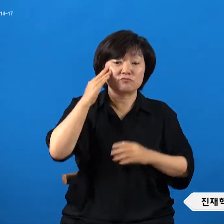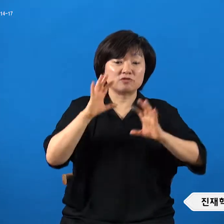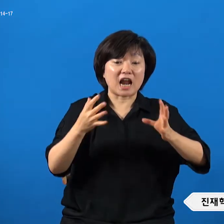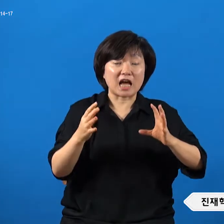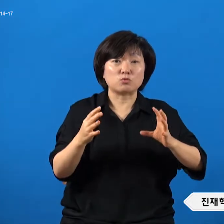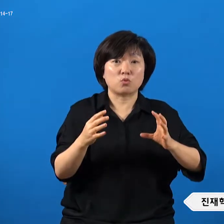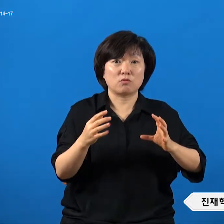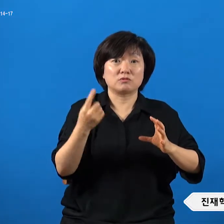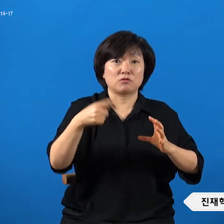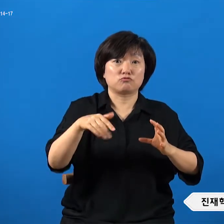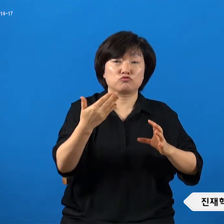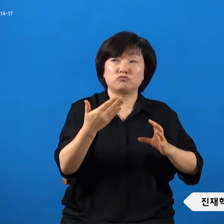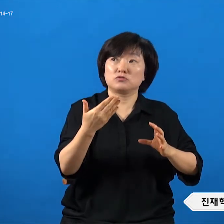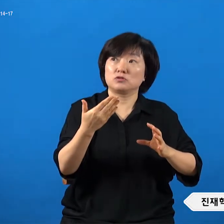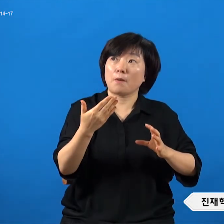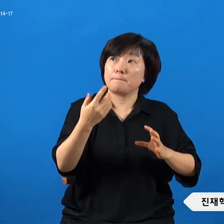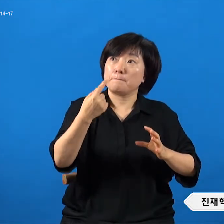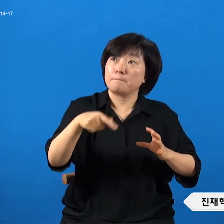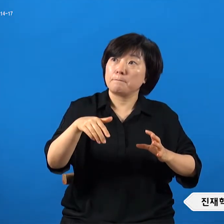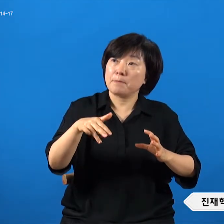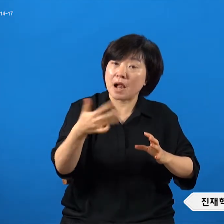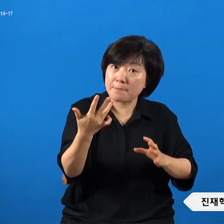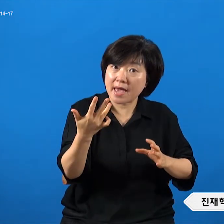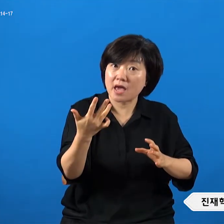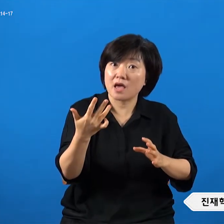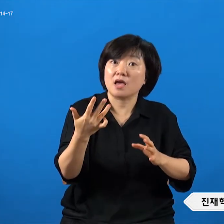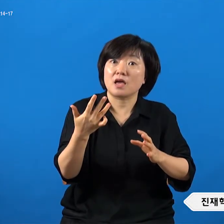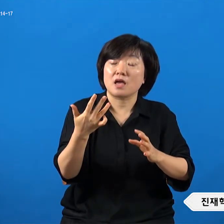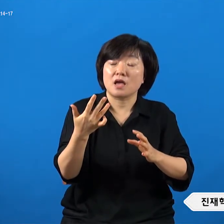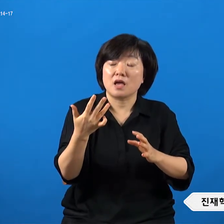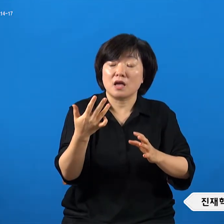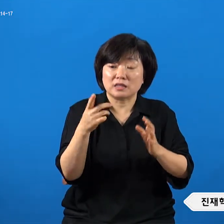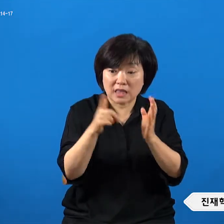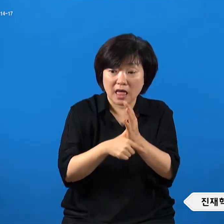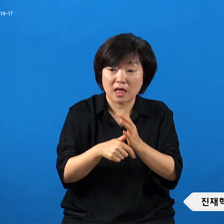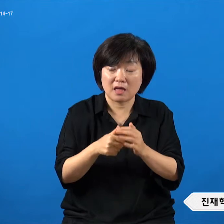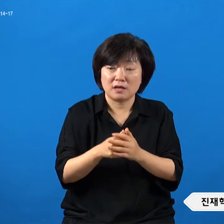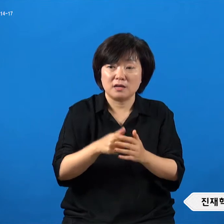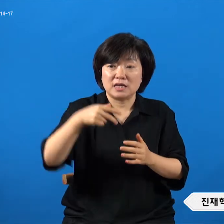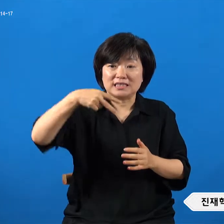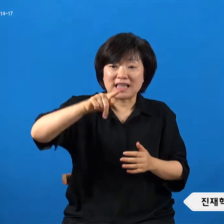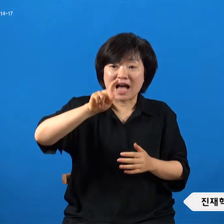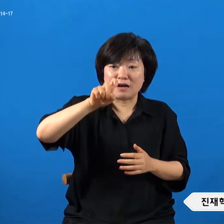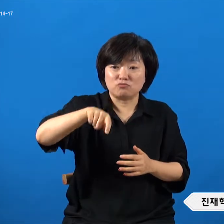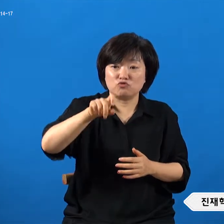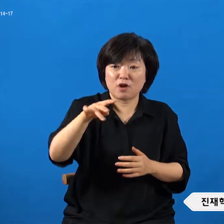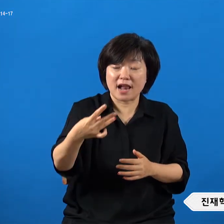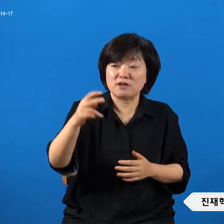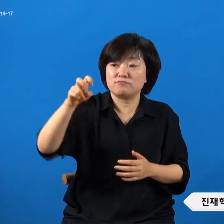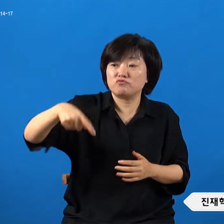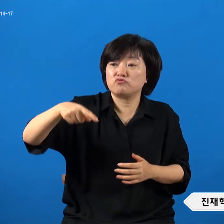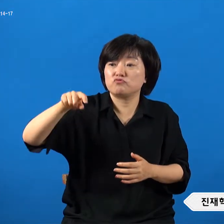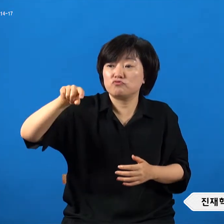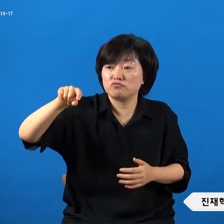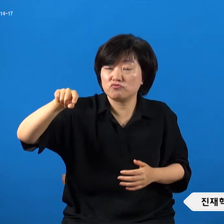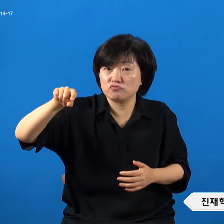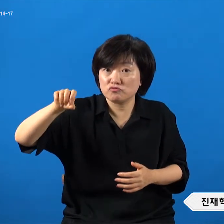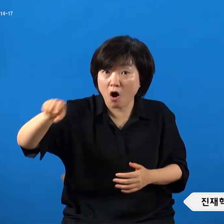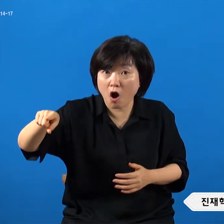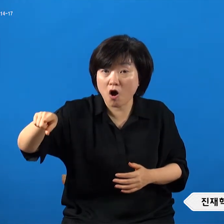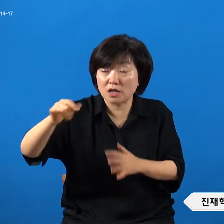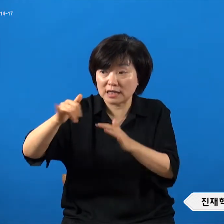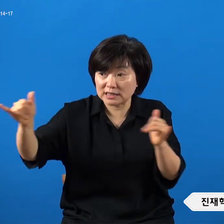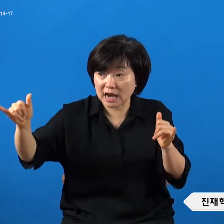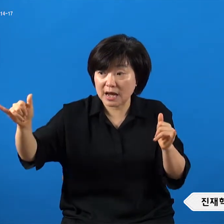1892년에 사무엘 무어라는 선교사가 북장로교 미국 선교사가 한국에 들어옵니다. 그리고